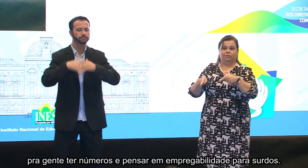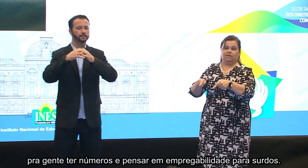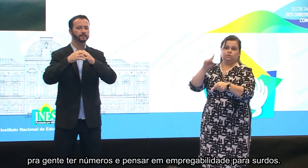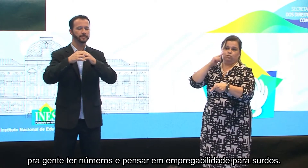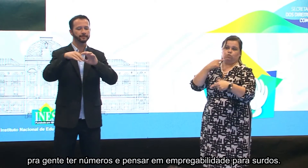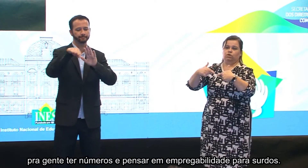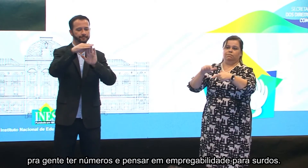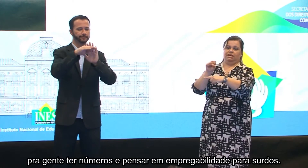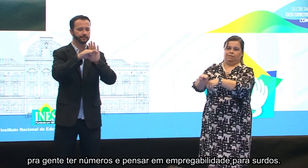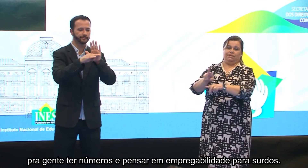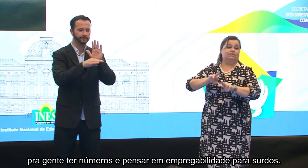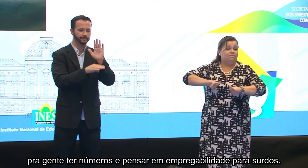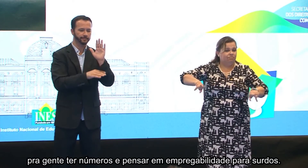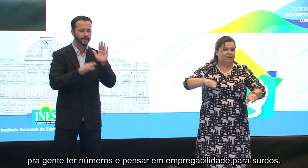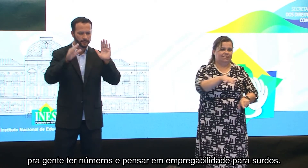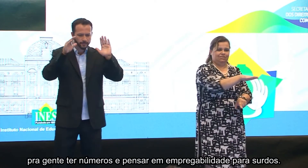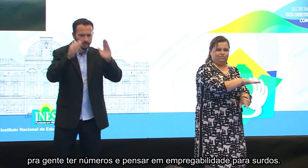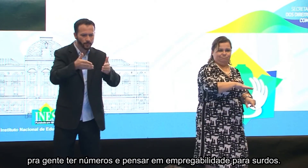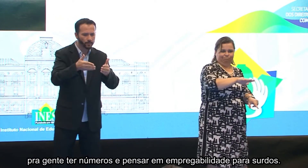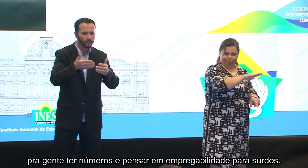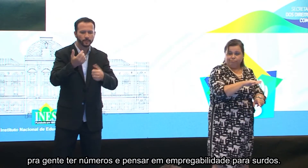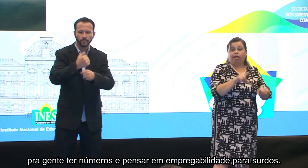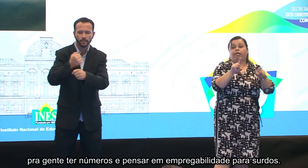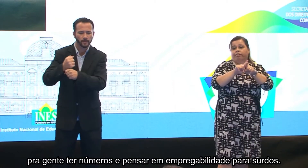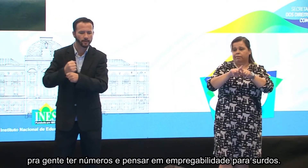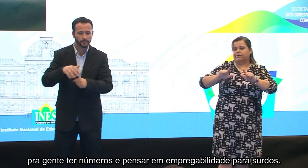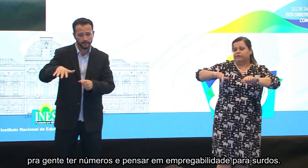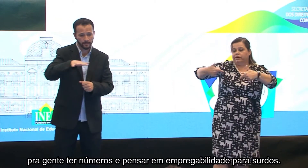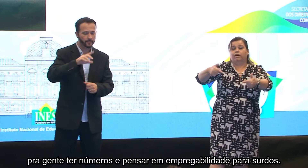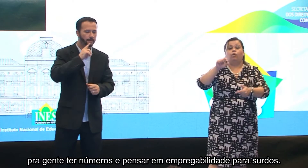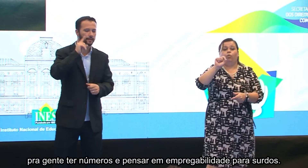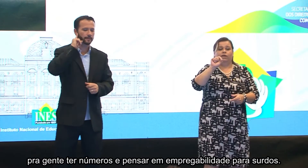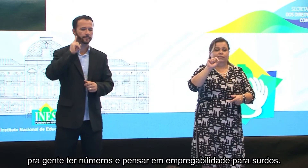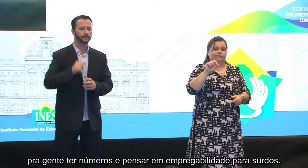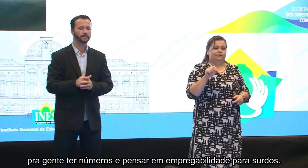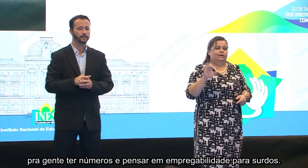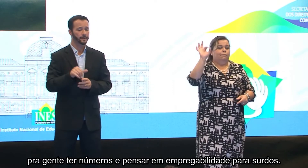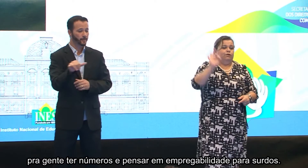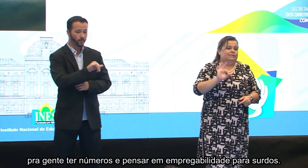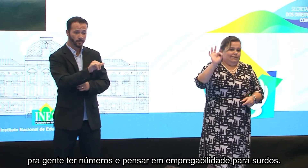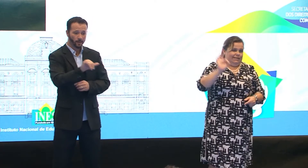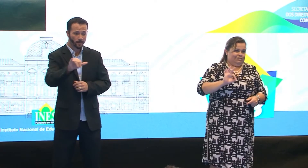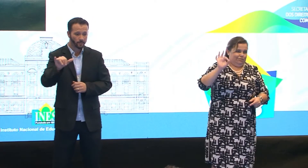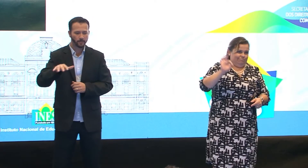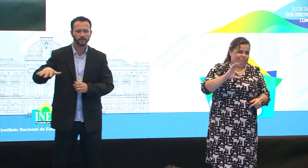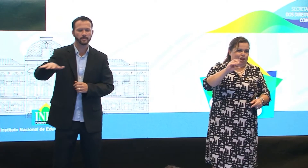para que a gente possa ter números, para pensar sobre empregabilidade para as pessoas surdas.